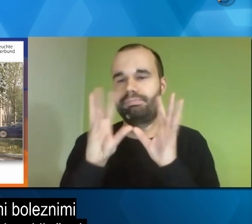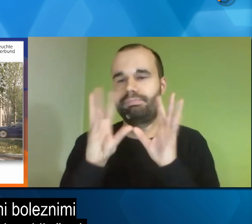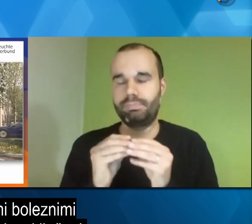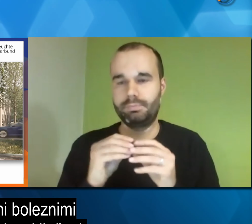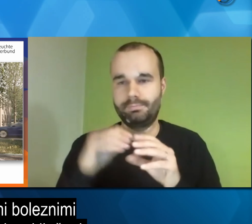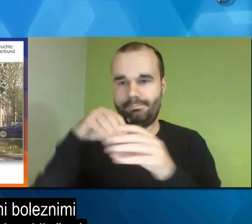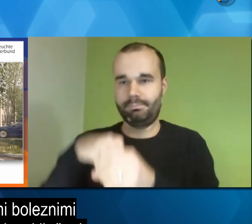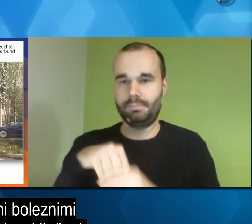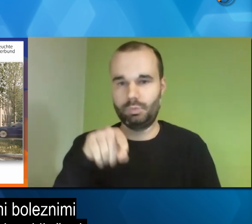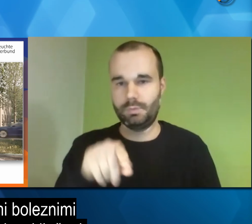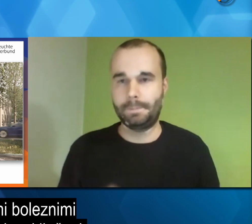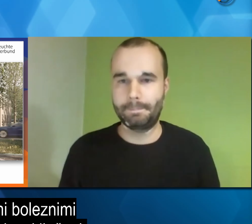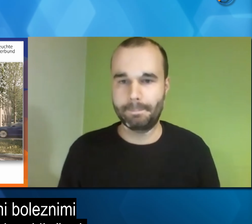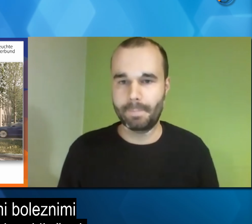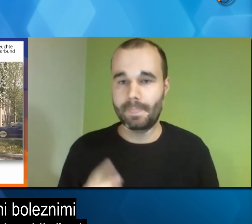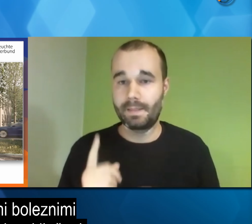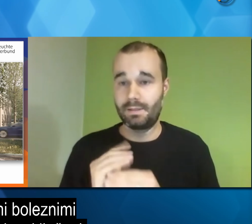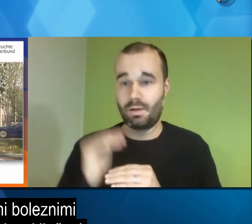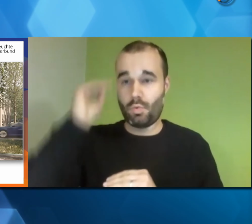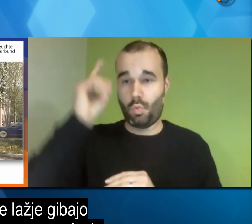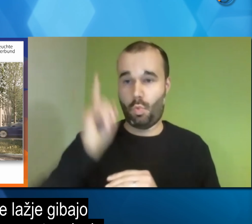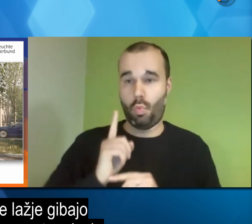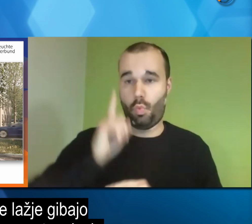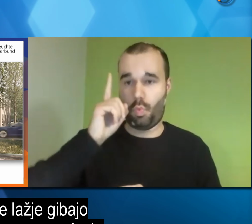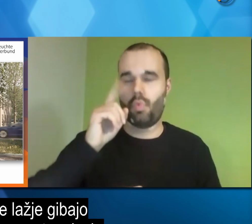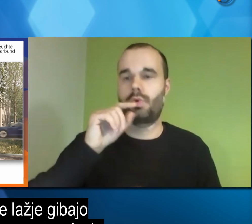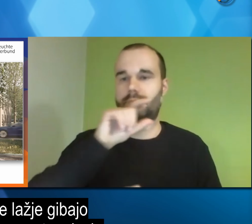duševnimi boleznimi tudi bodo tu lahko vključeni.